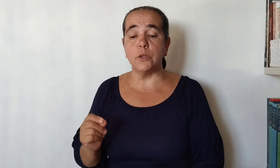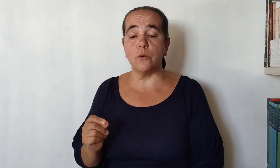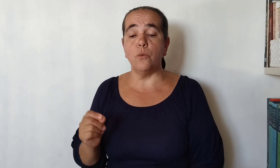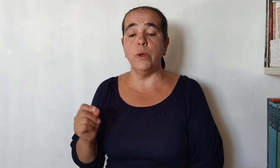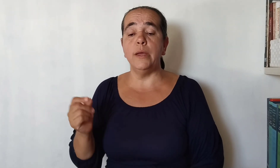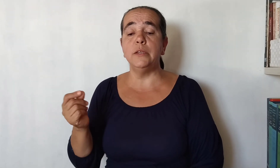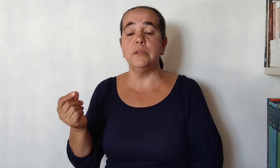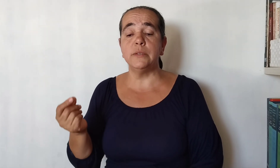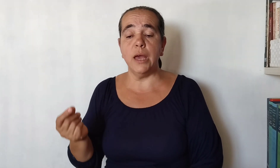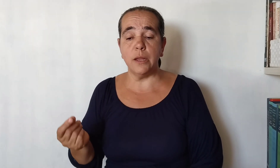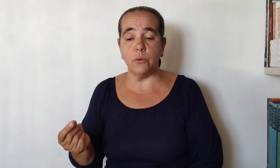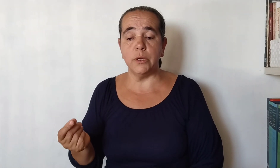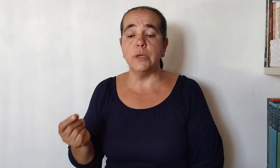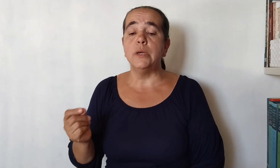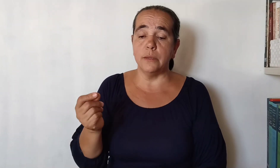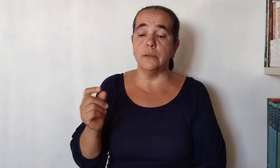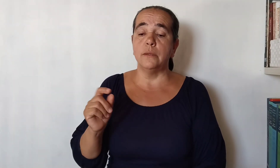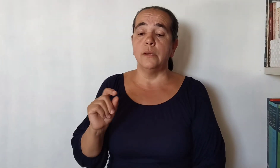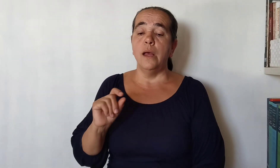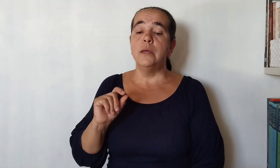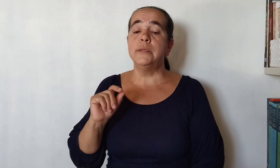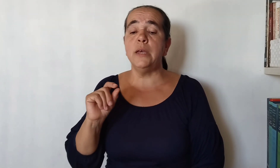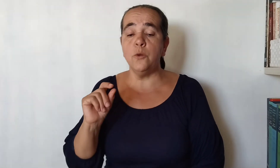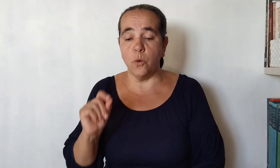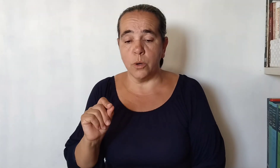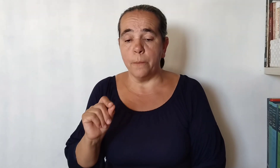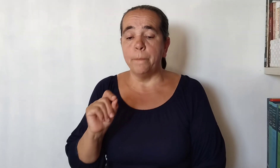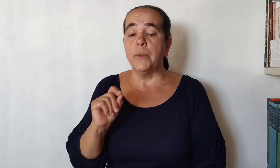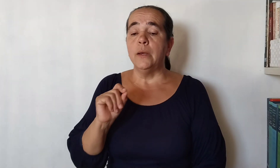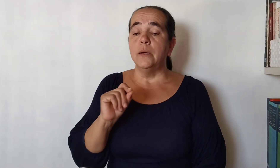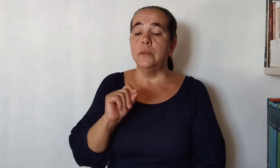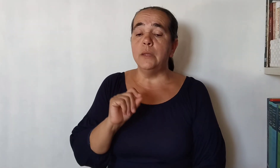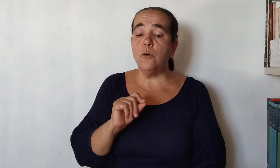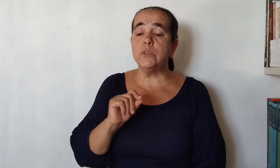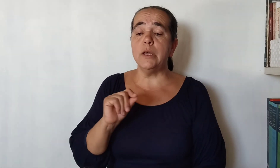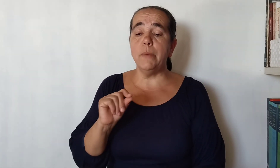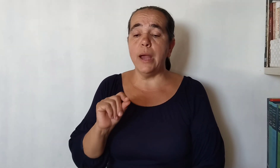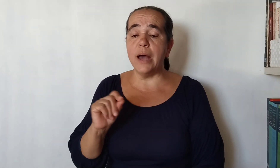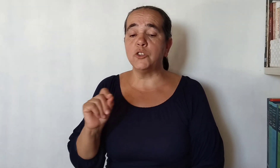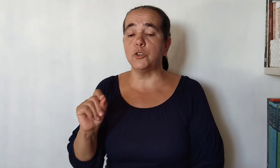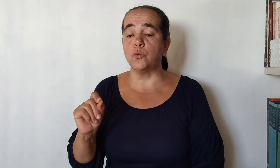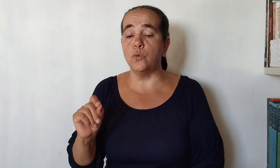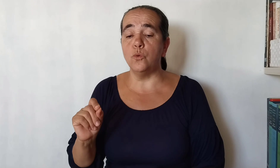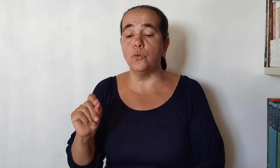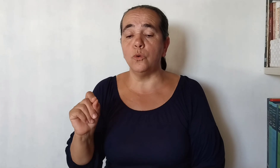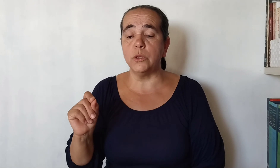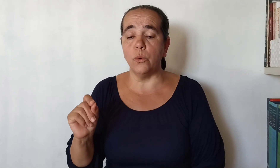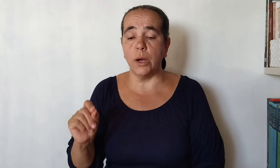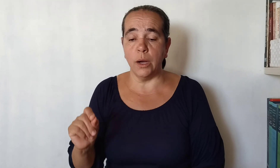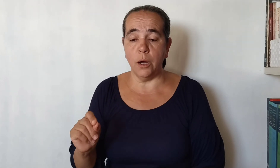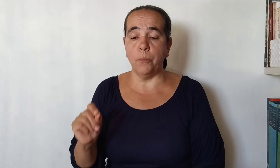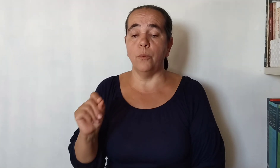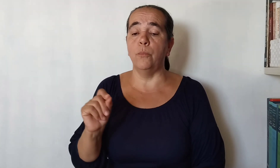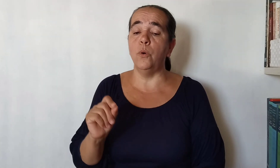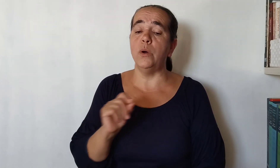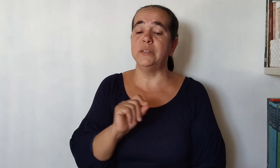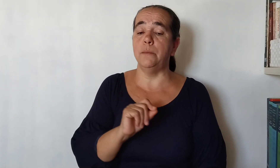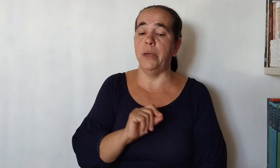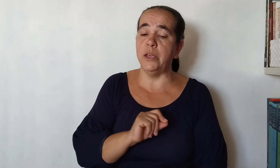ter com ele, disseram-lhe: Senhor, não semeaste tu no teu campo boa